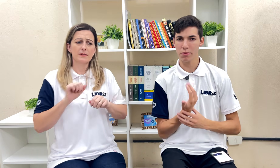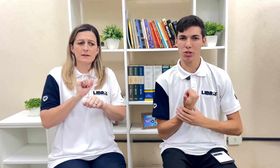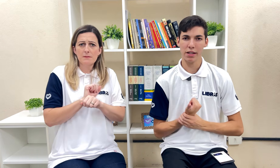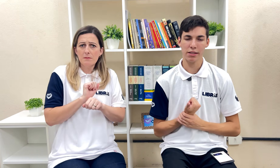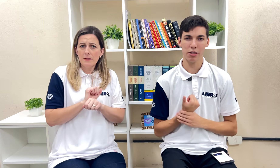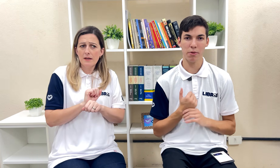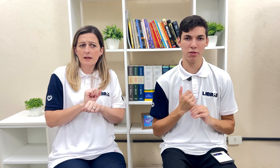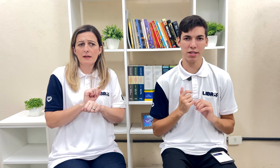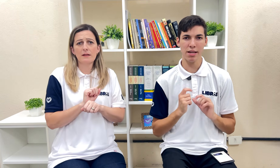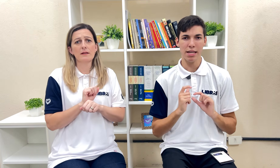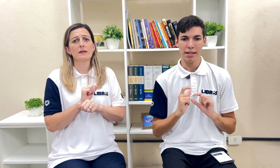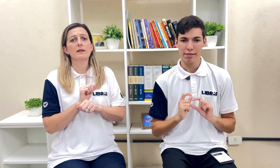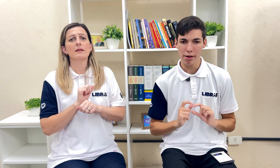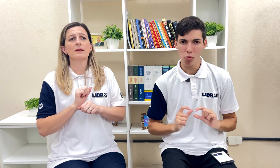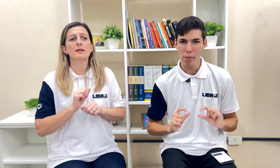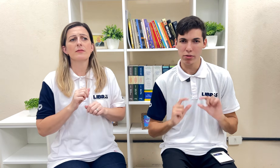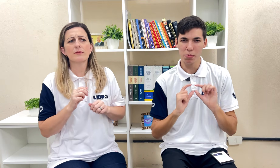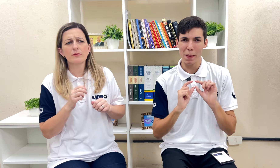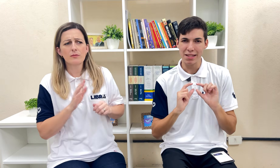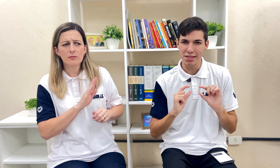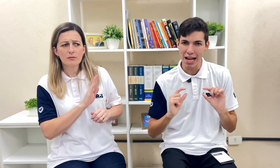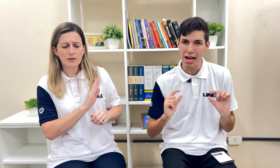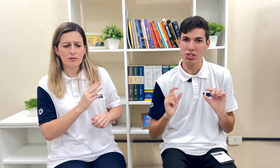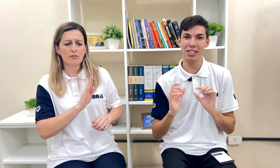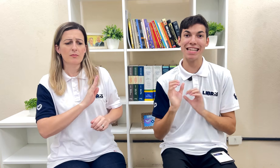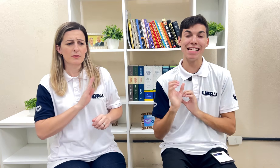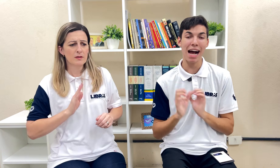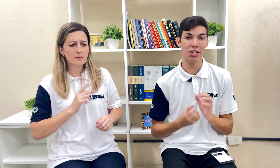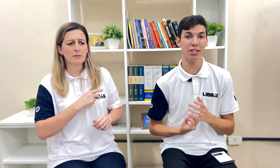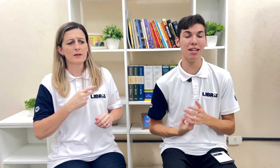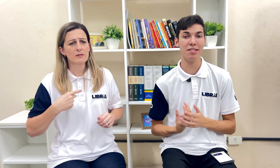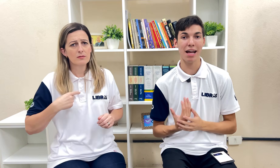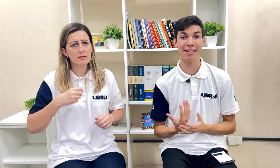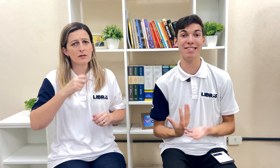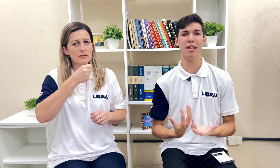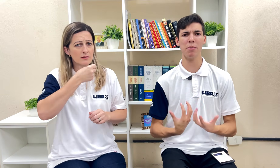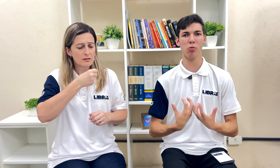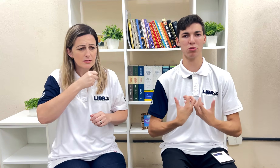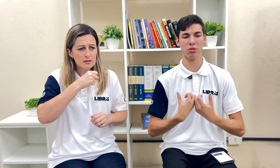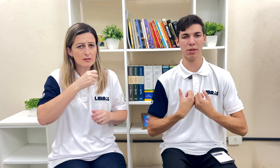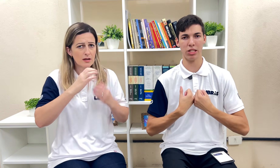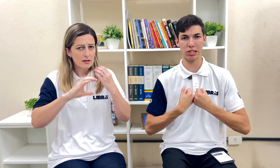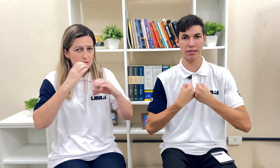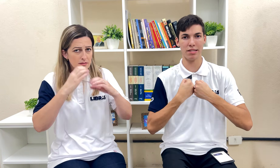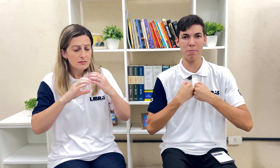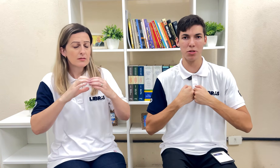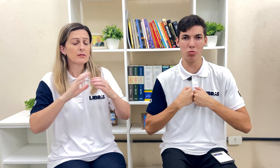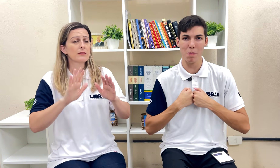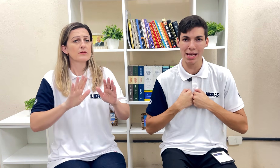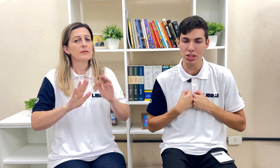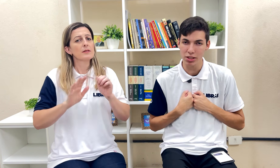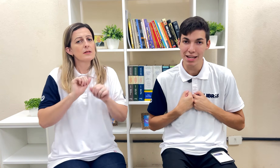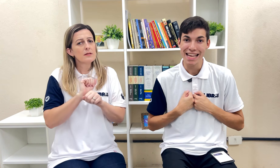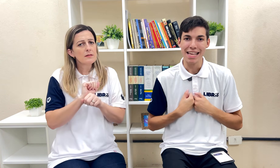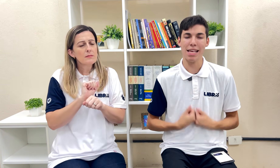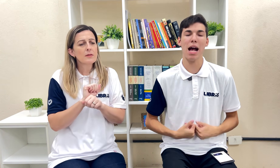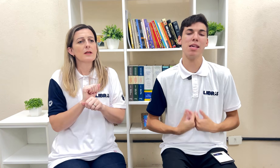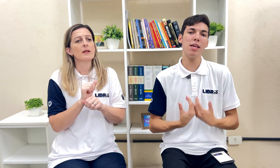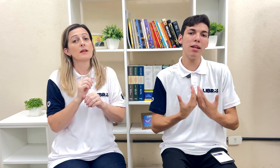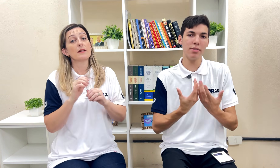que estiver cantando, para você ter um momento de pensar, de criar, de analisar, trazer para a construção imagética, trazer para sua mente, e aí então